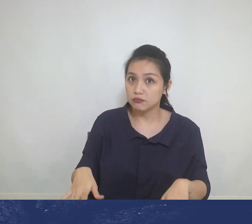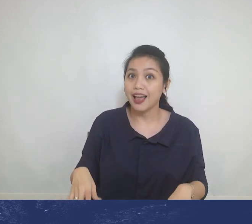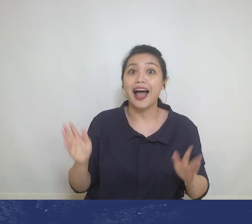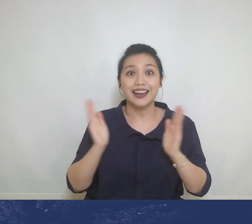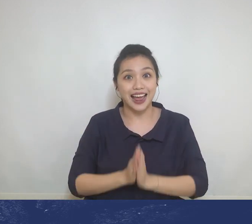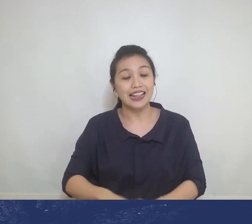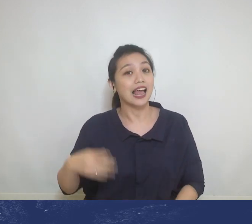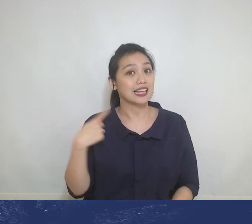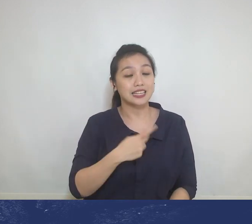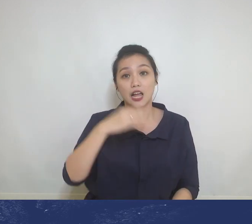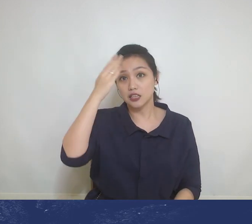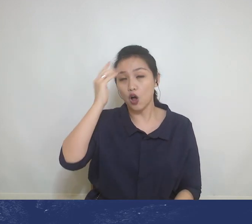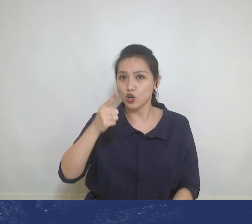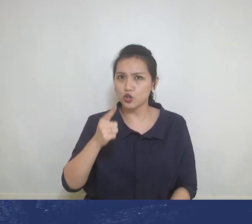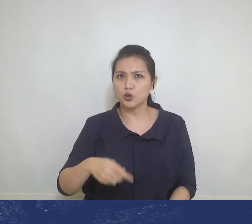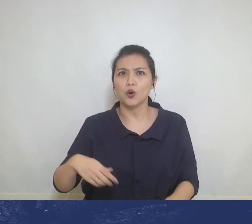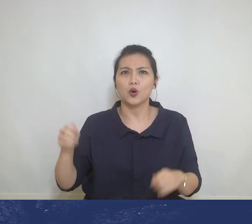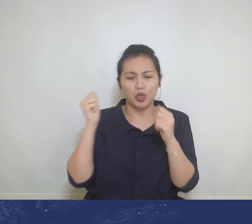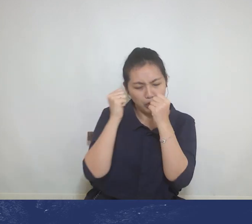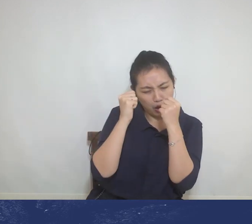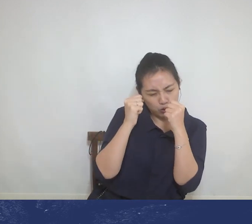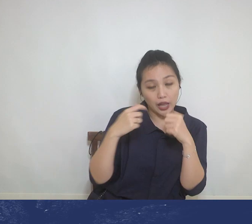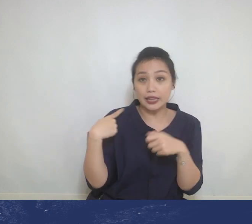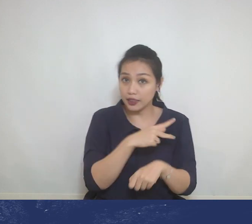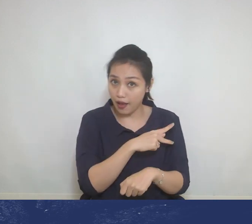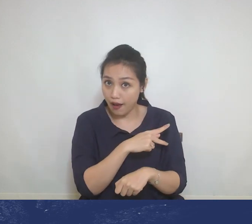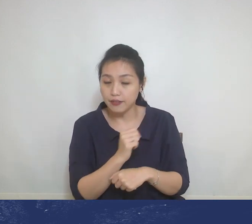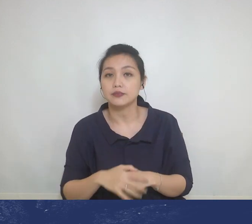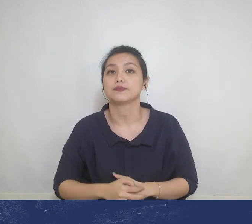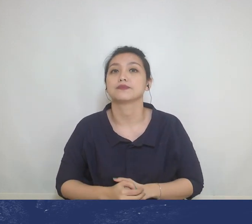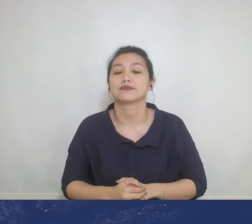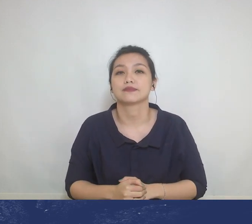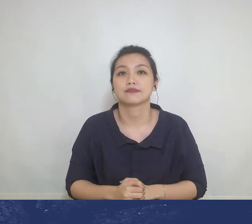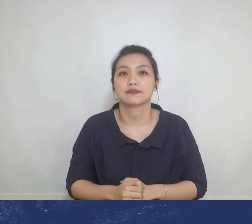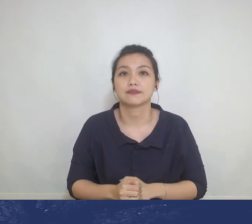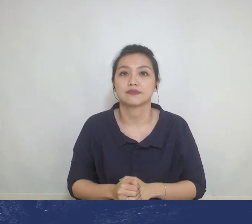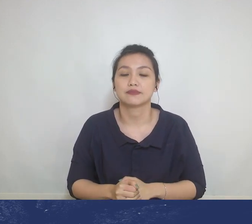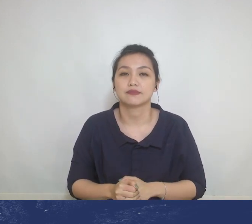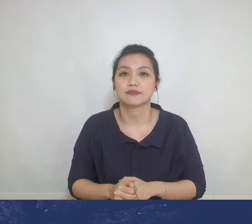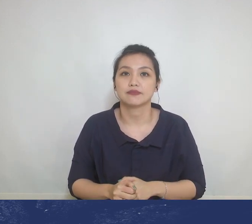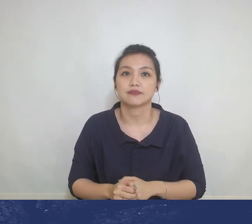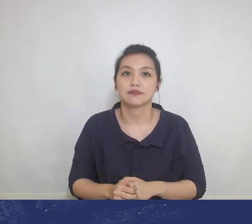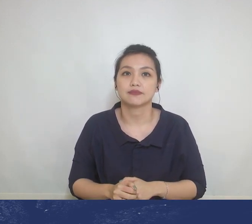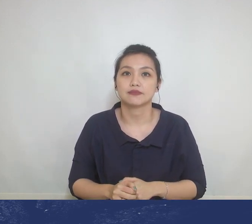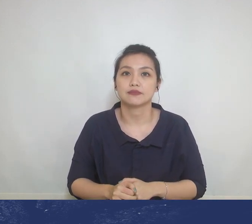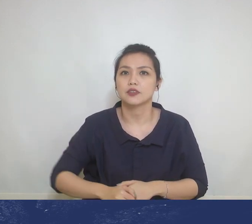dan itu kita tahu itu menjadi sebuah trauma di dalam kehidupan kita, menjadi sebuah ketakutan yang kita sendiri gak berani